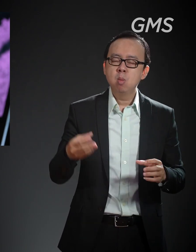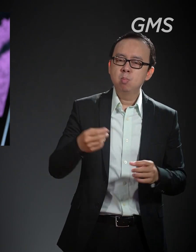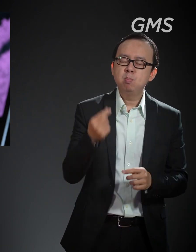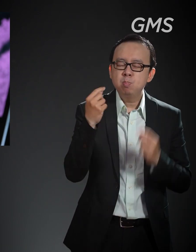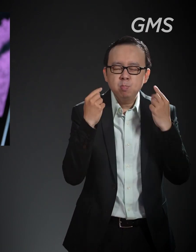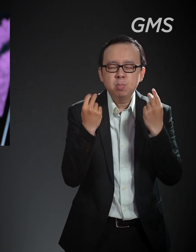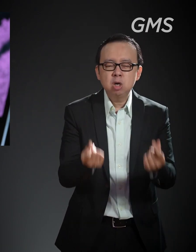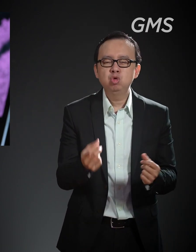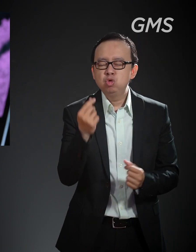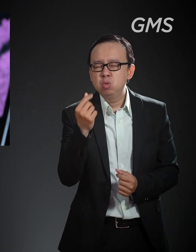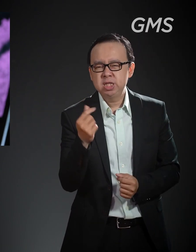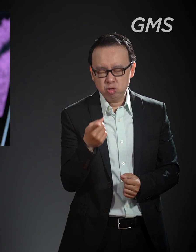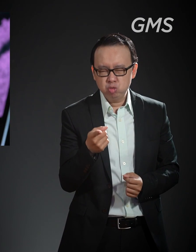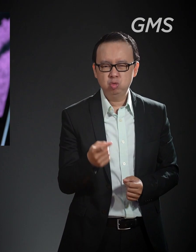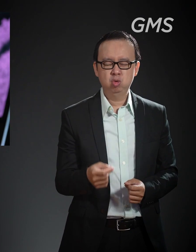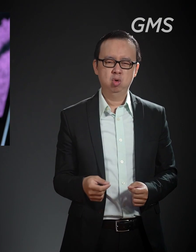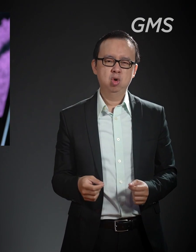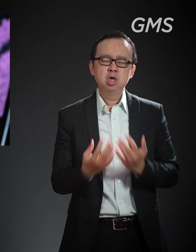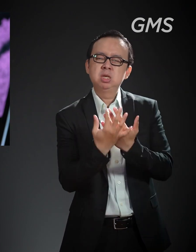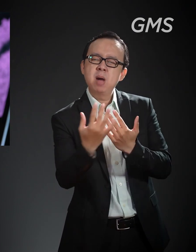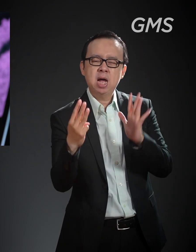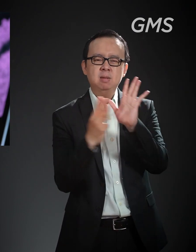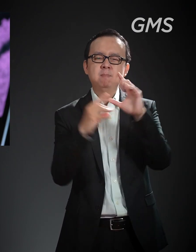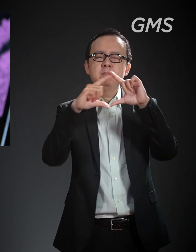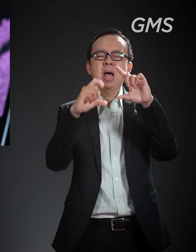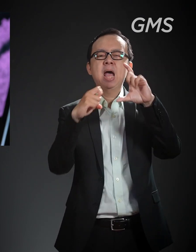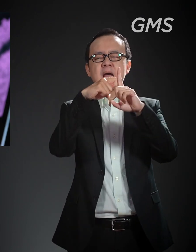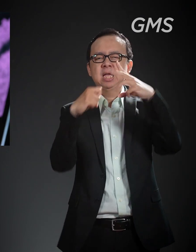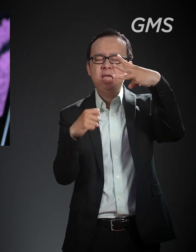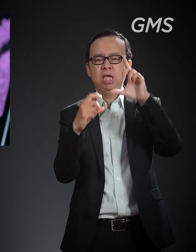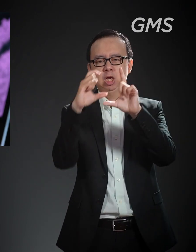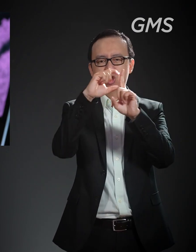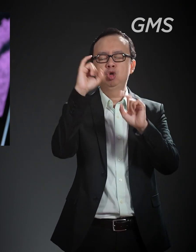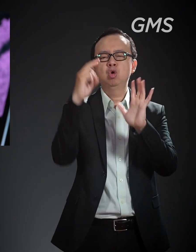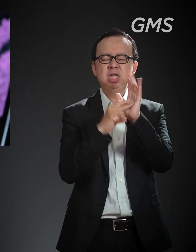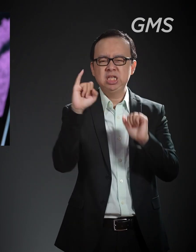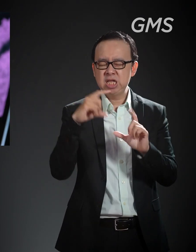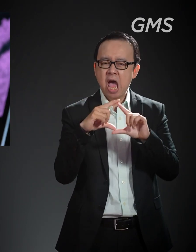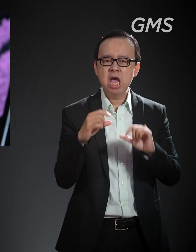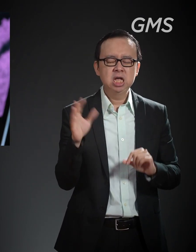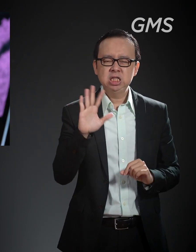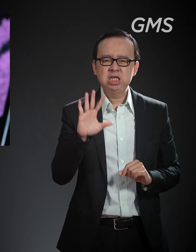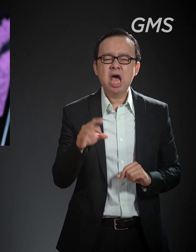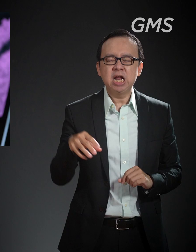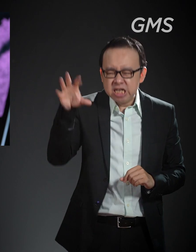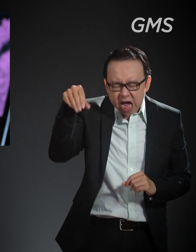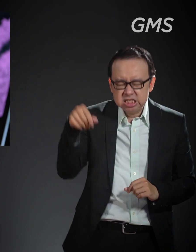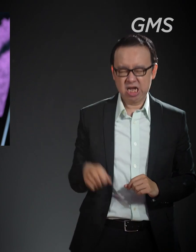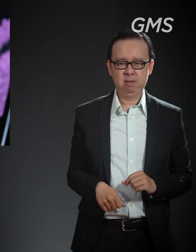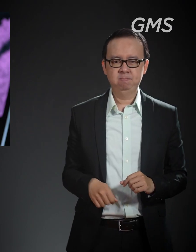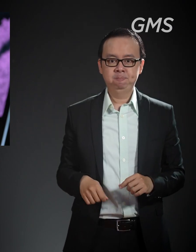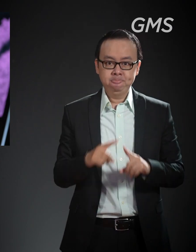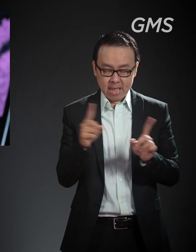mereka malahan tanda kutip tersinggung. Kok tidak dilibatkan? Mereka berkata, sekalipun kami tidak punya banyak, kami